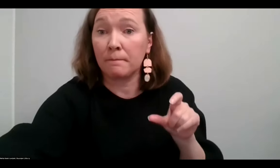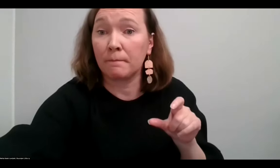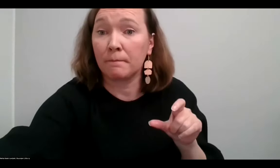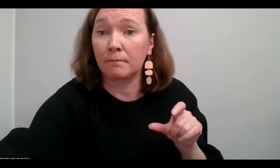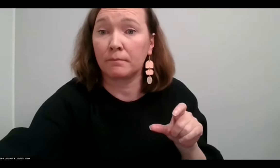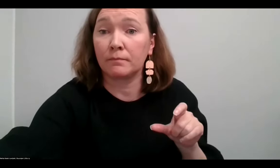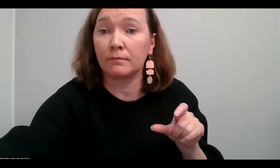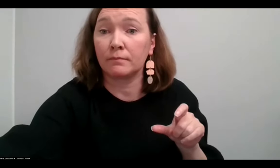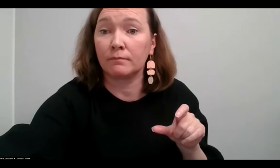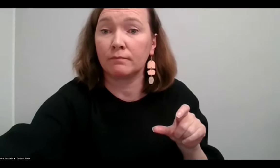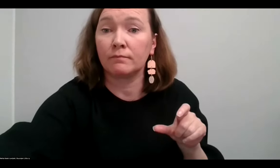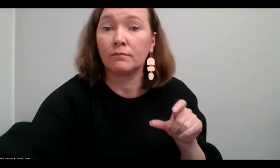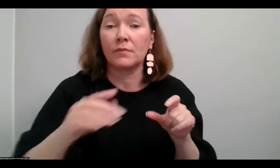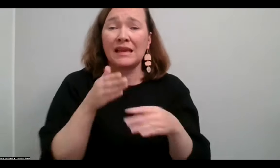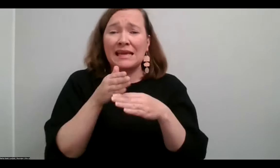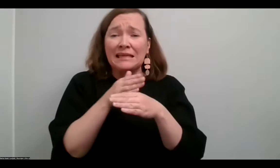Eli siirrytään